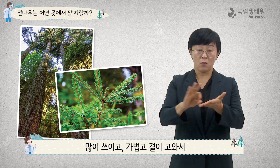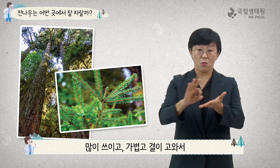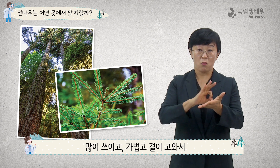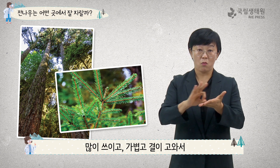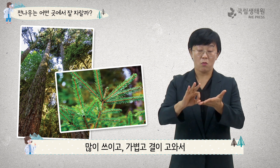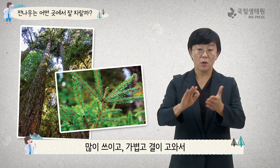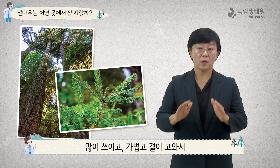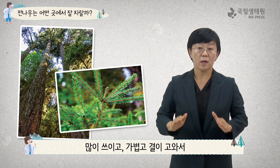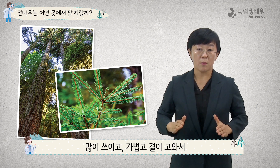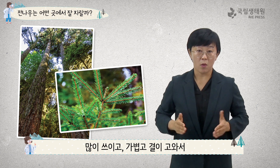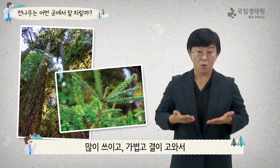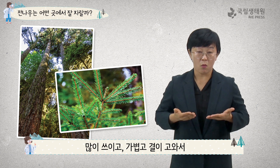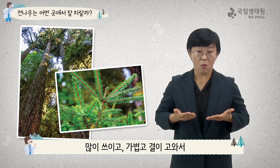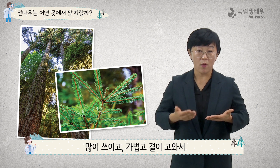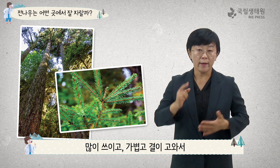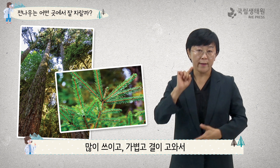결이 고와서